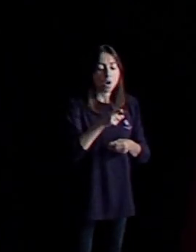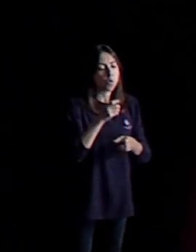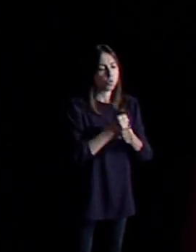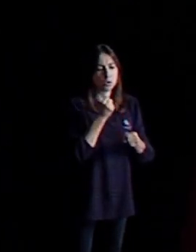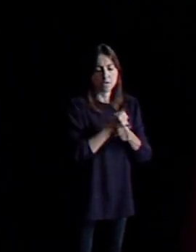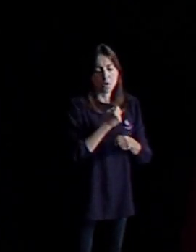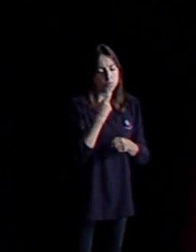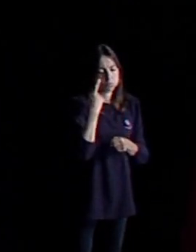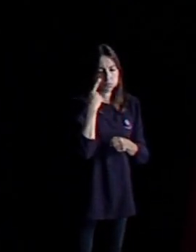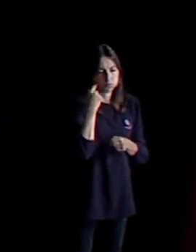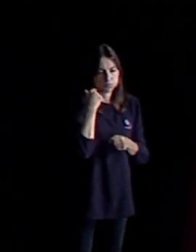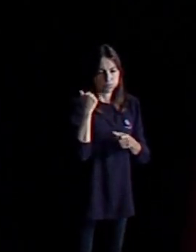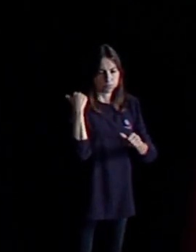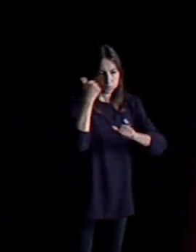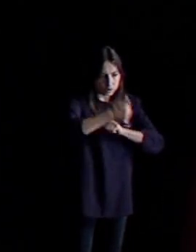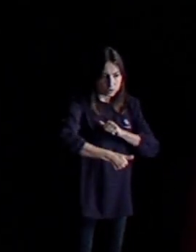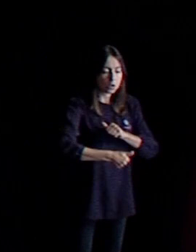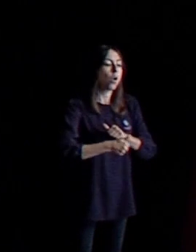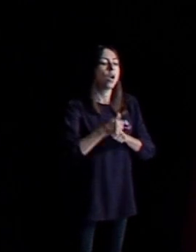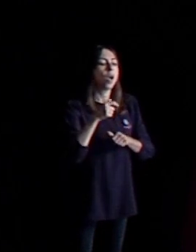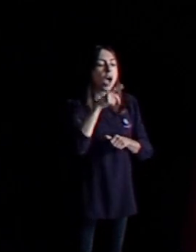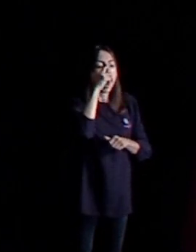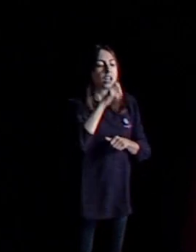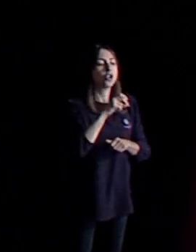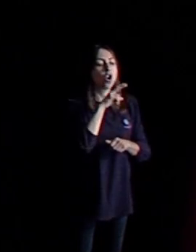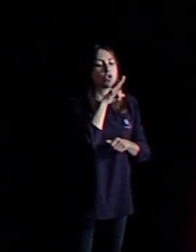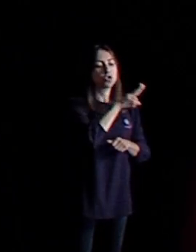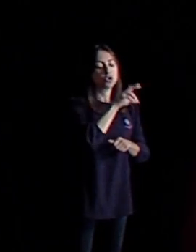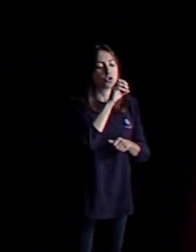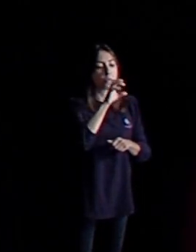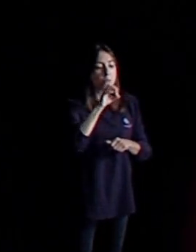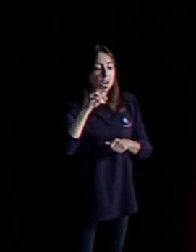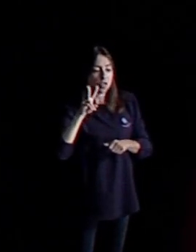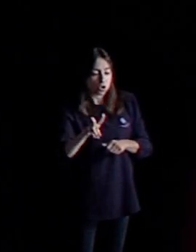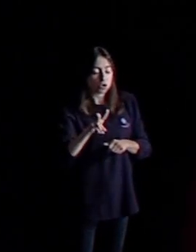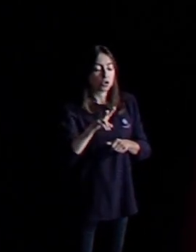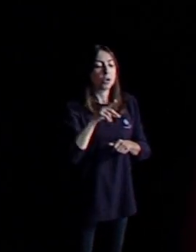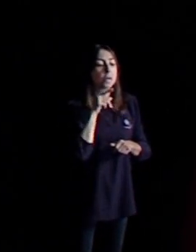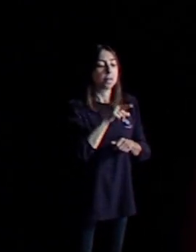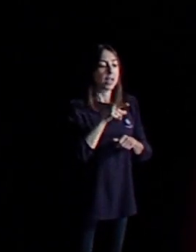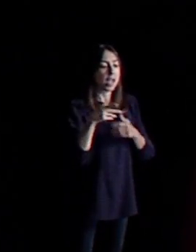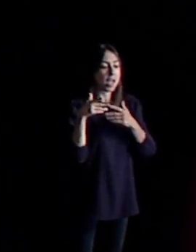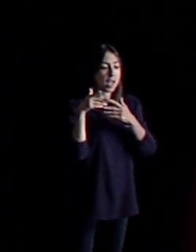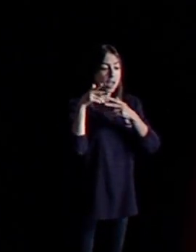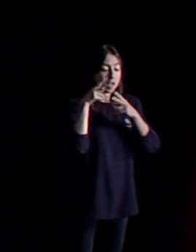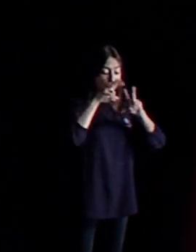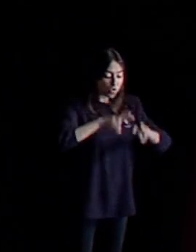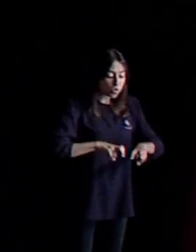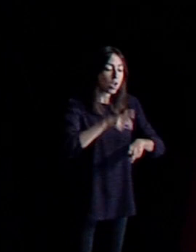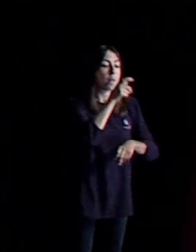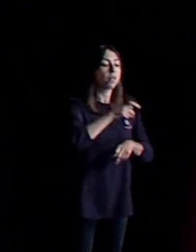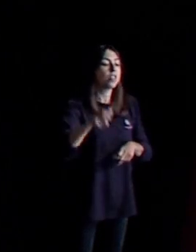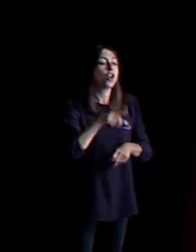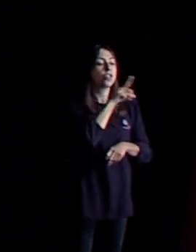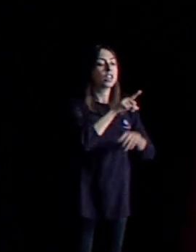clásico de Masdevi del año 2002, donde estudia una población de